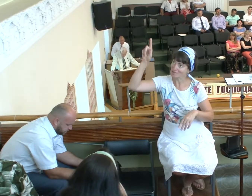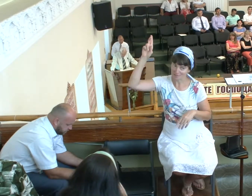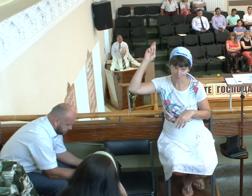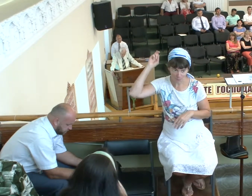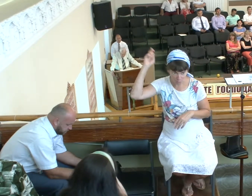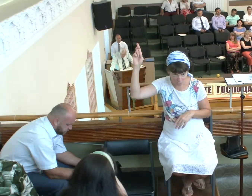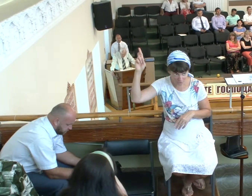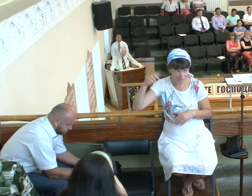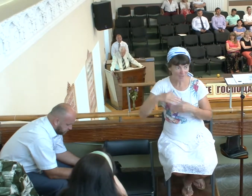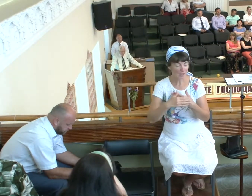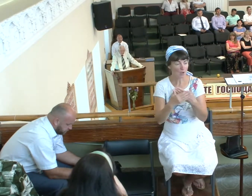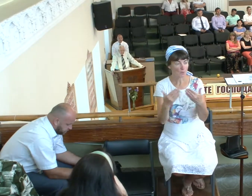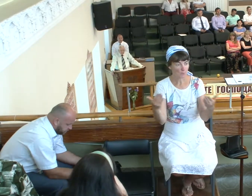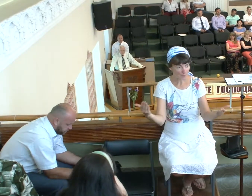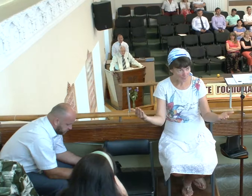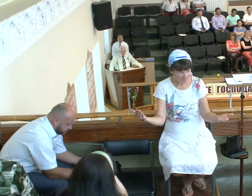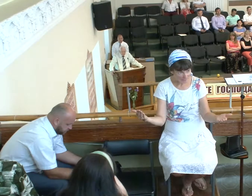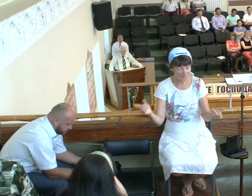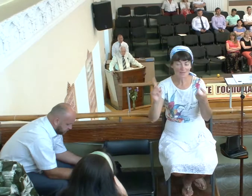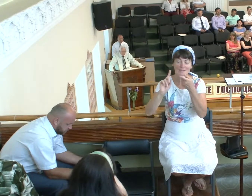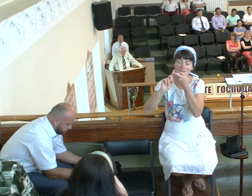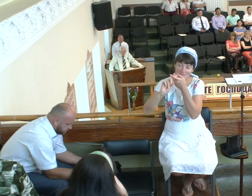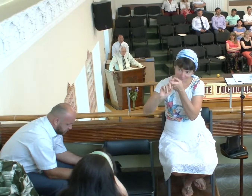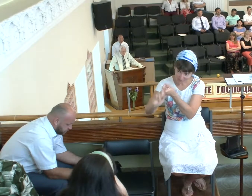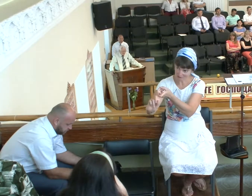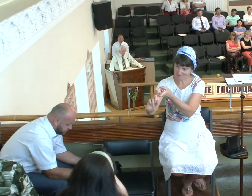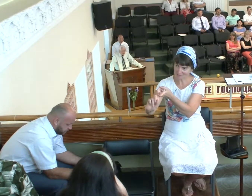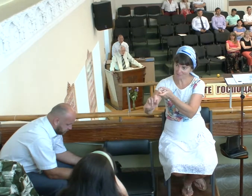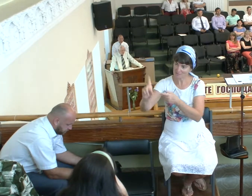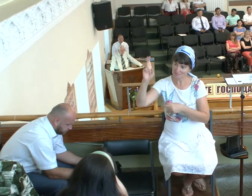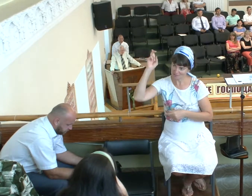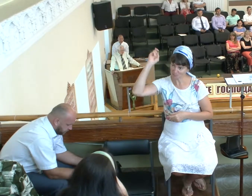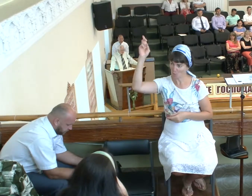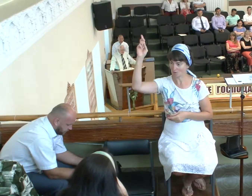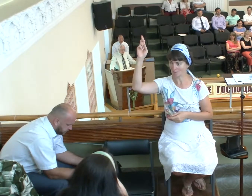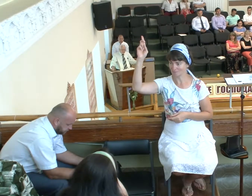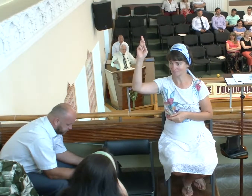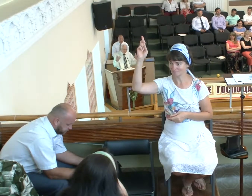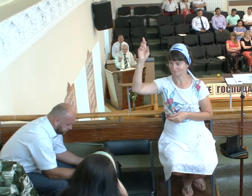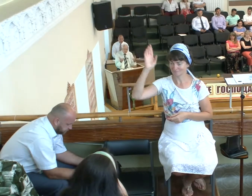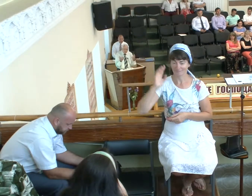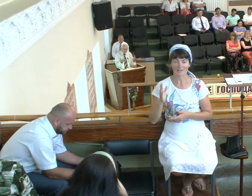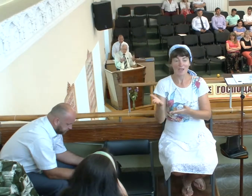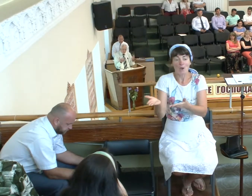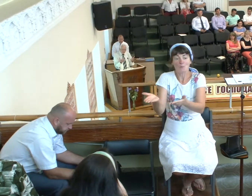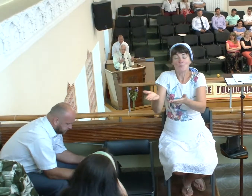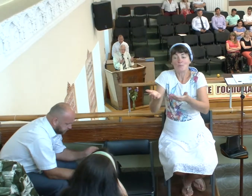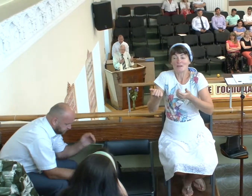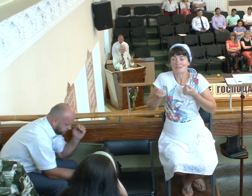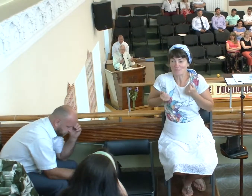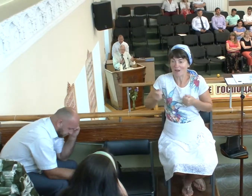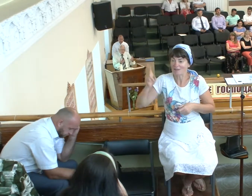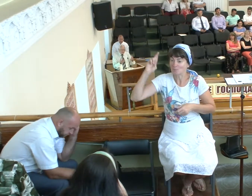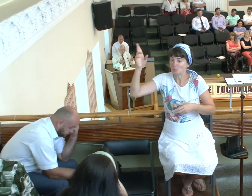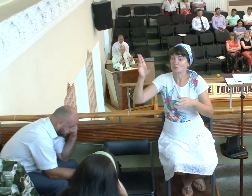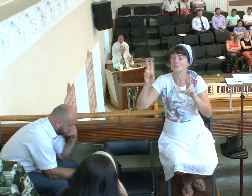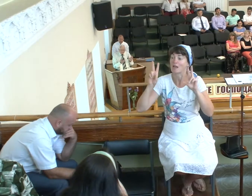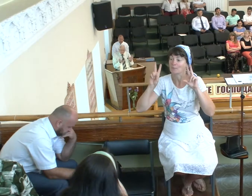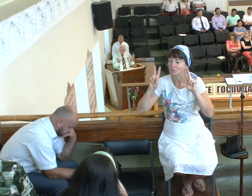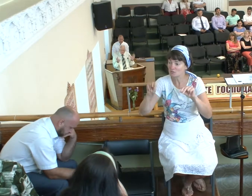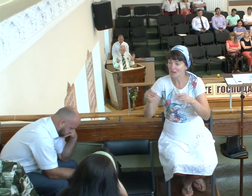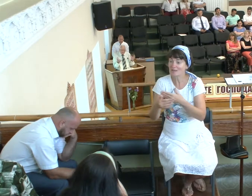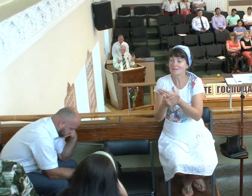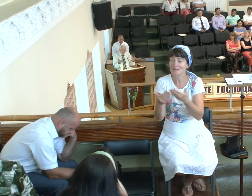мы делаемся причастниками божеского естества. Братья и сестры, принимая Божьи обетования,